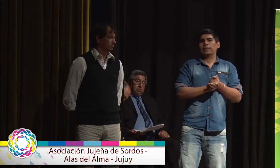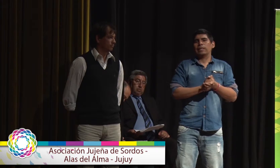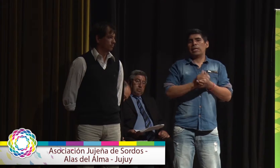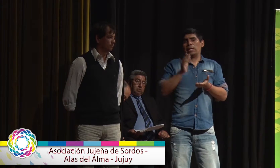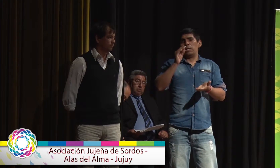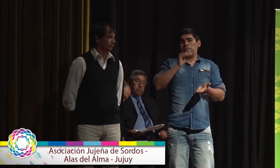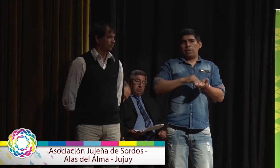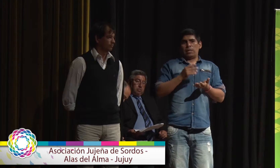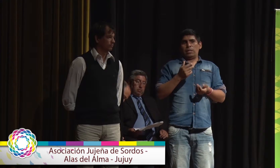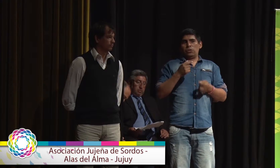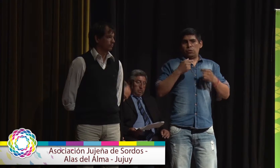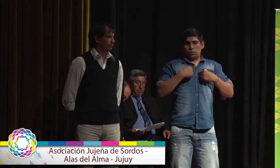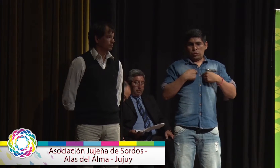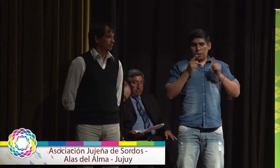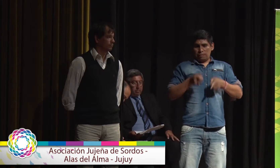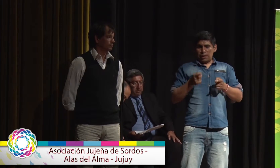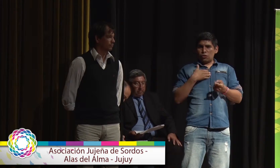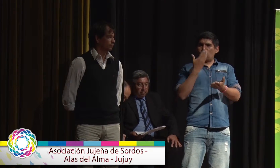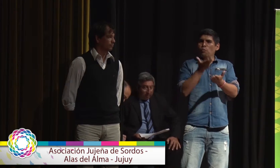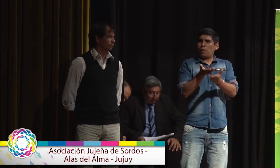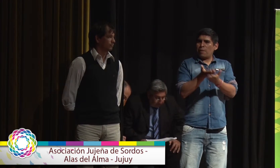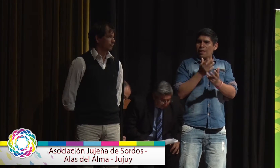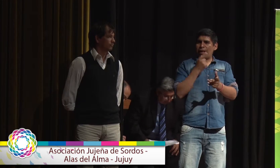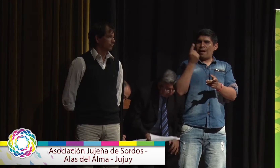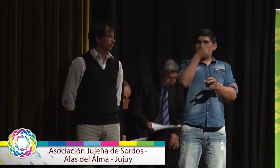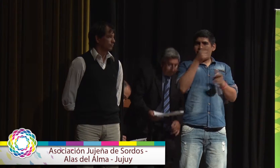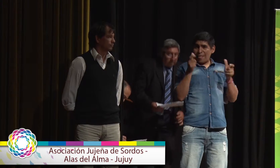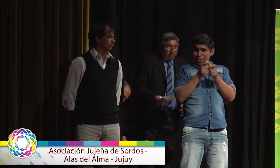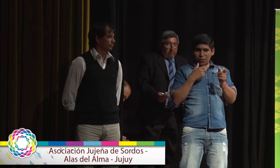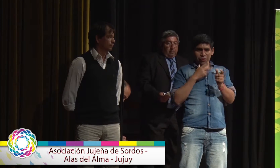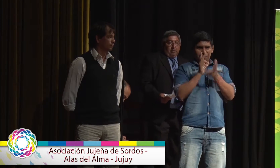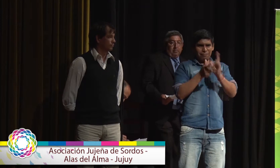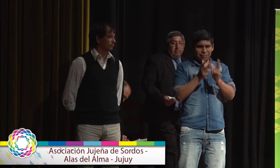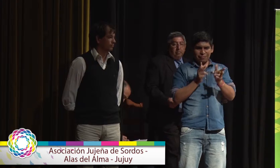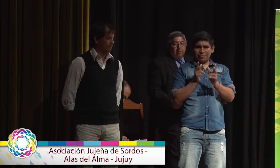para adultos, las diferencias que hay, ¿sí? Lo que yo les quiero pedir,